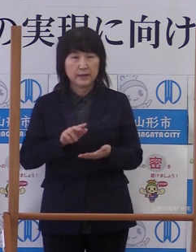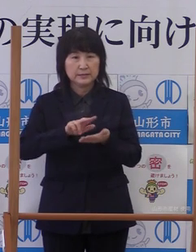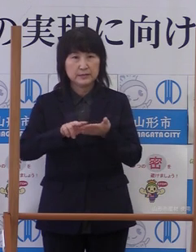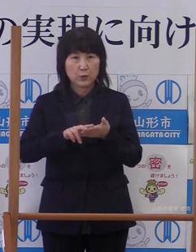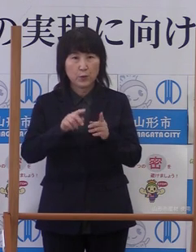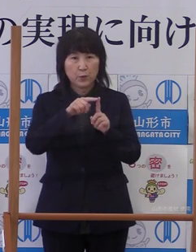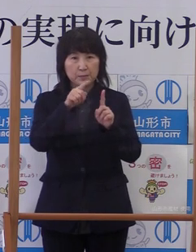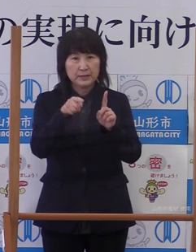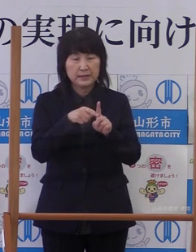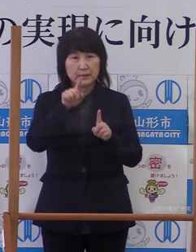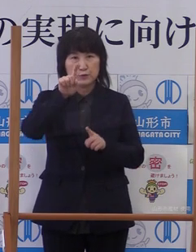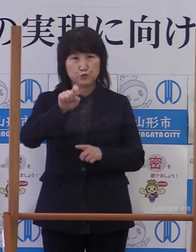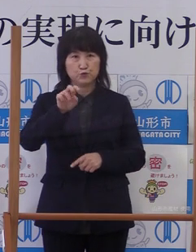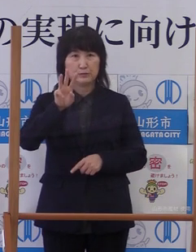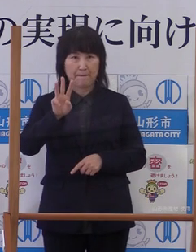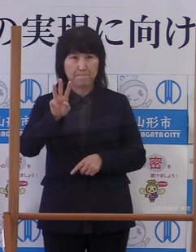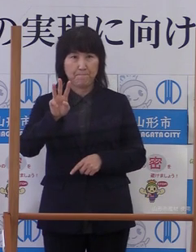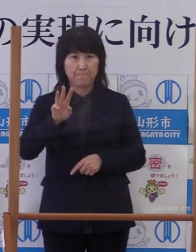13ページになります。